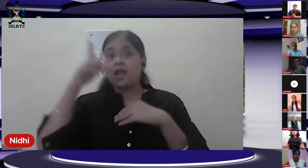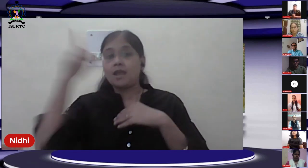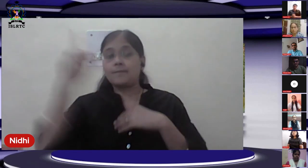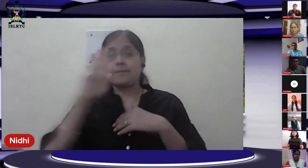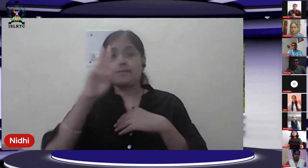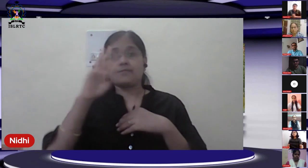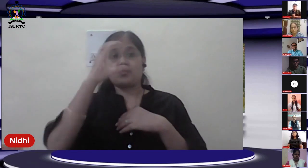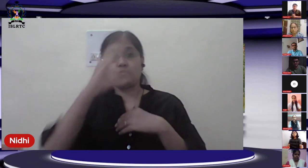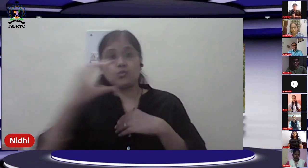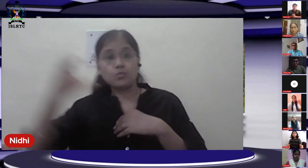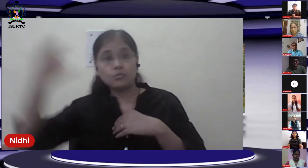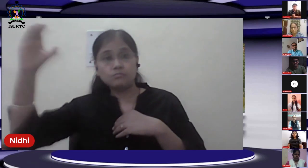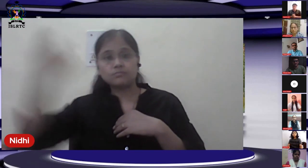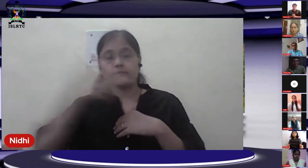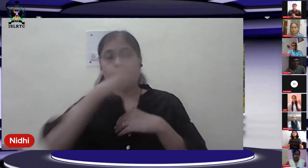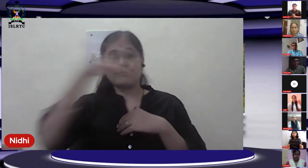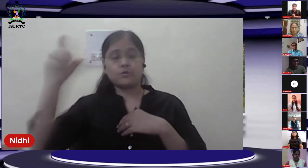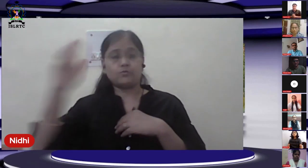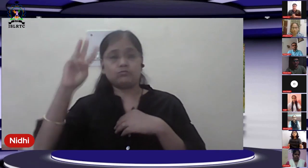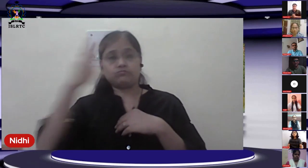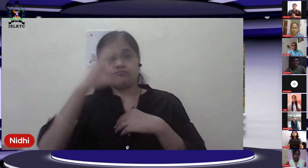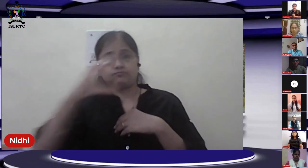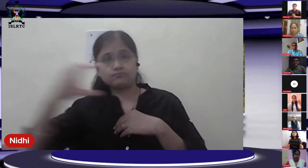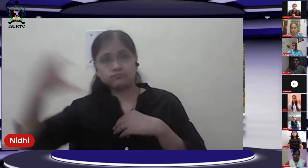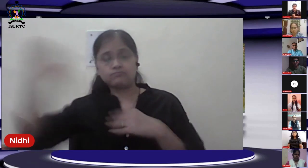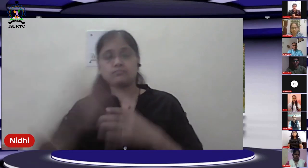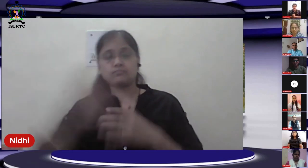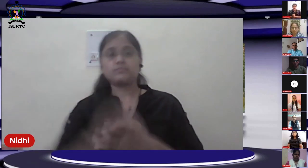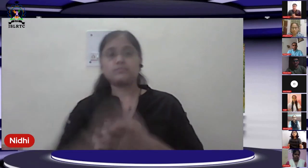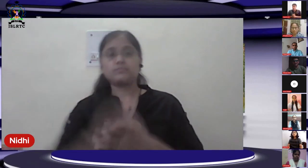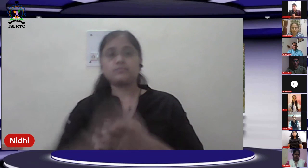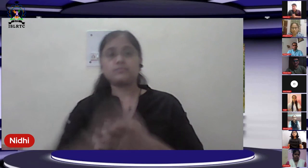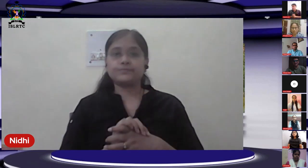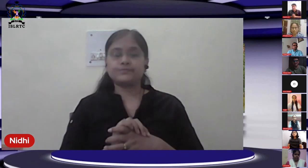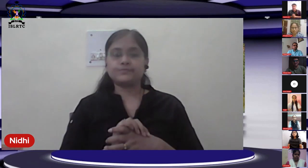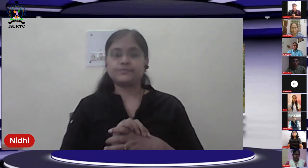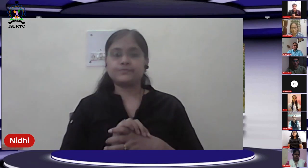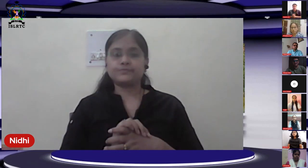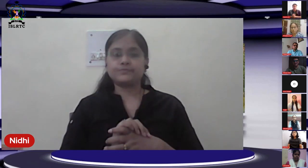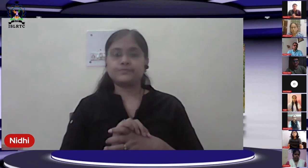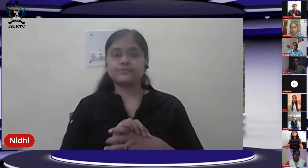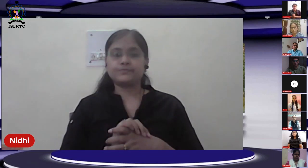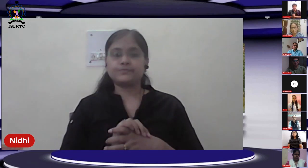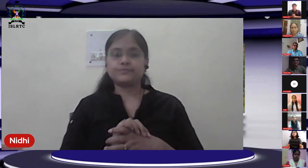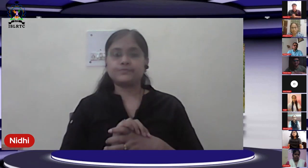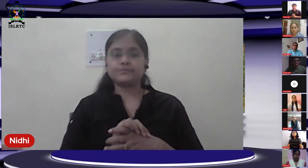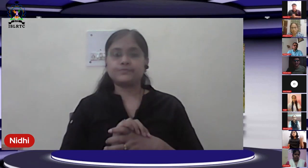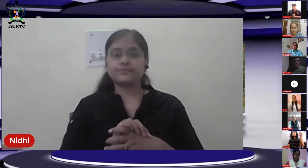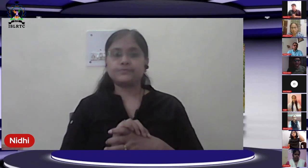3 करोड़ लोग जो है योगा से जो है जुड़े हैं, या योगा करते हैं, या योगा